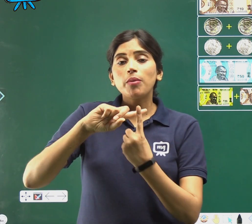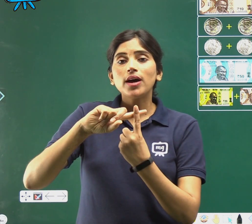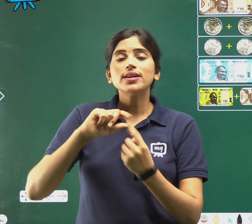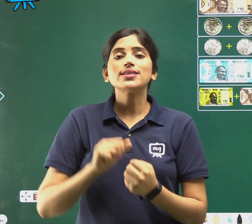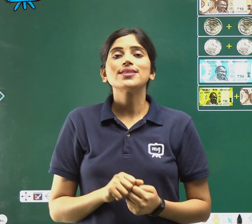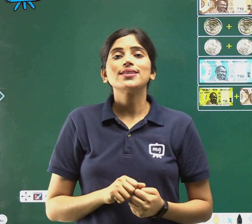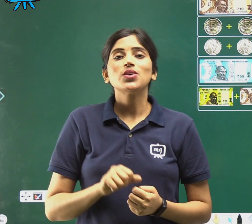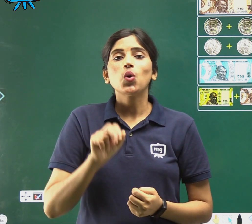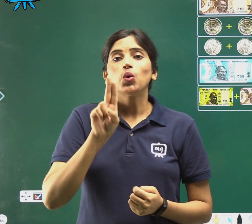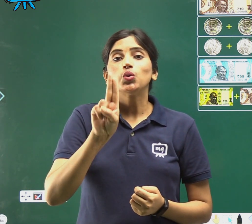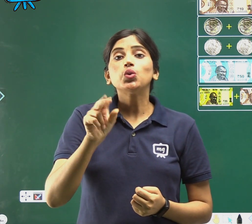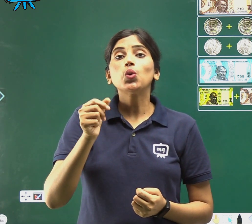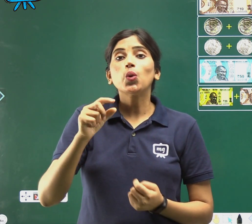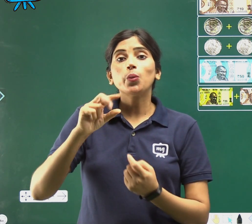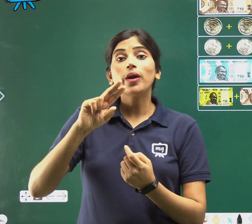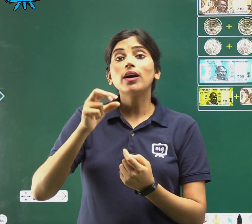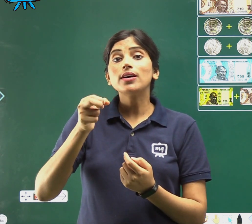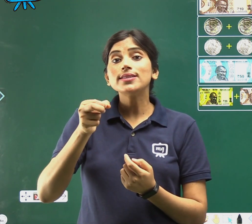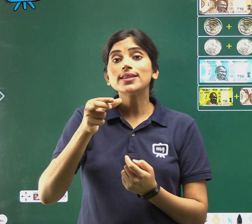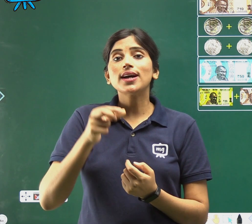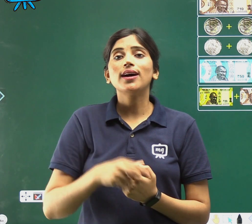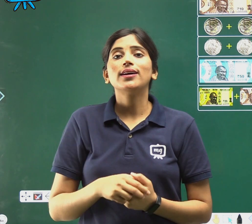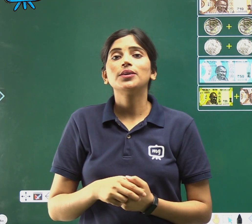प्लस 2 रुपए का सिक्का